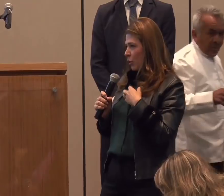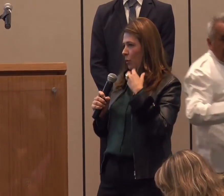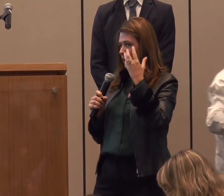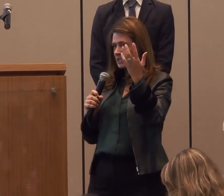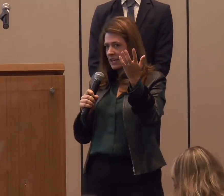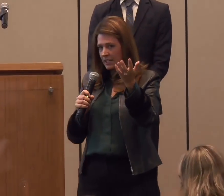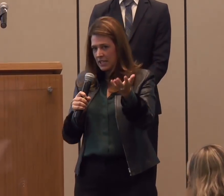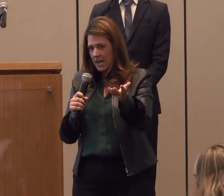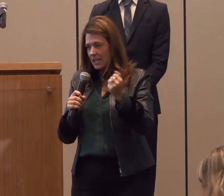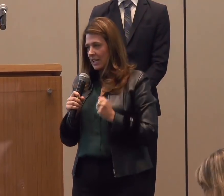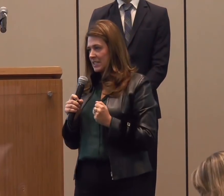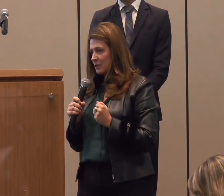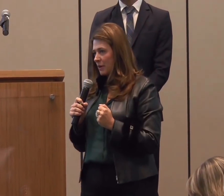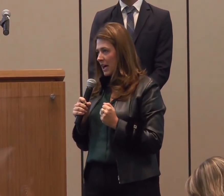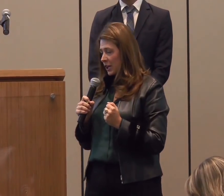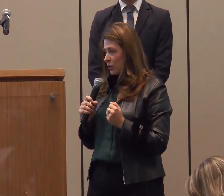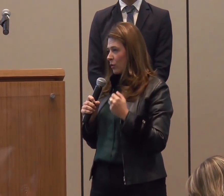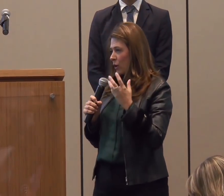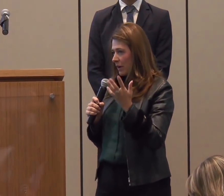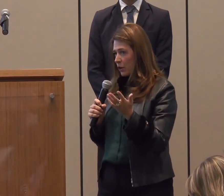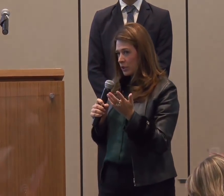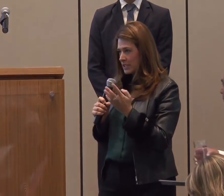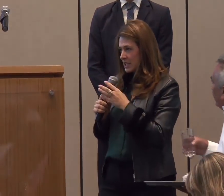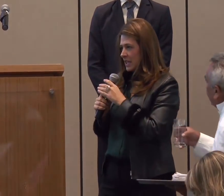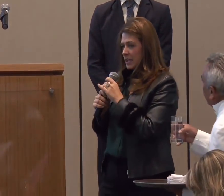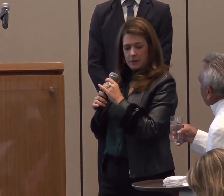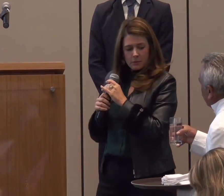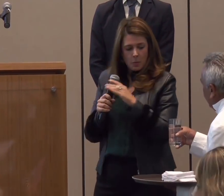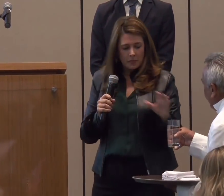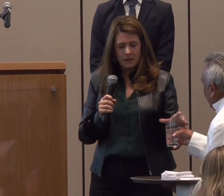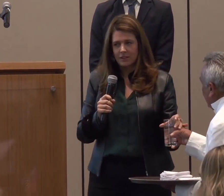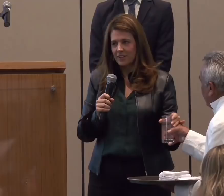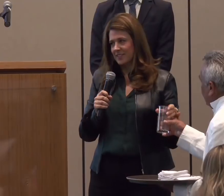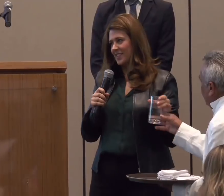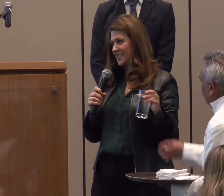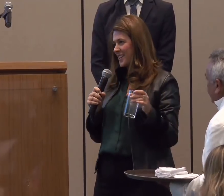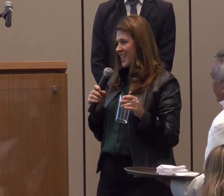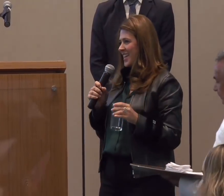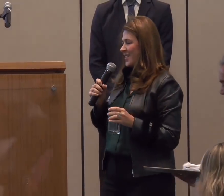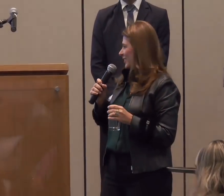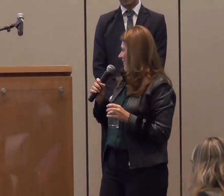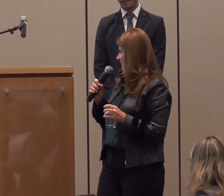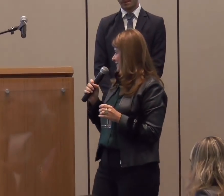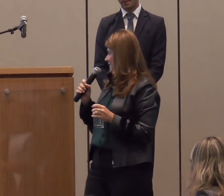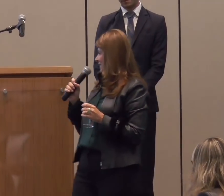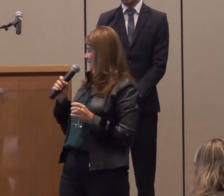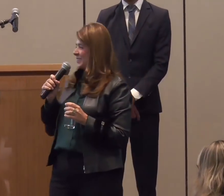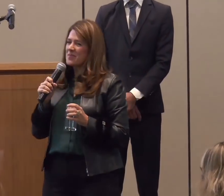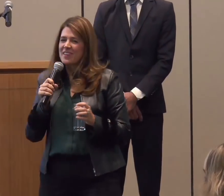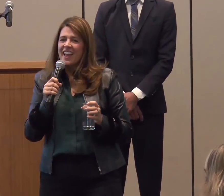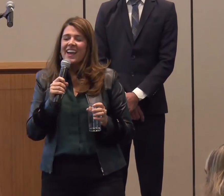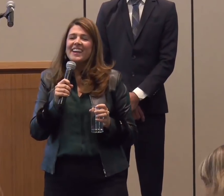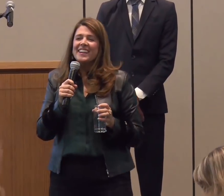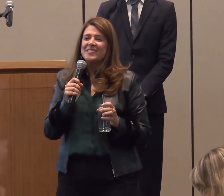o pueden llegar a la leasing arco a bancóldex gracias pero ya se me está